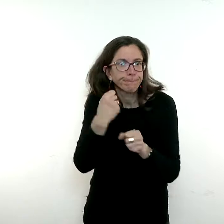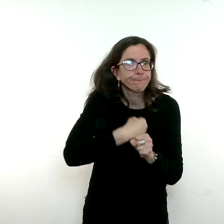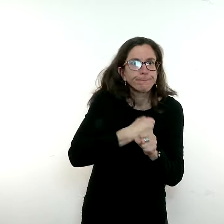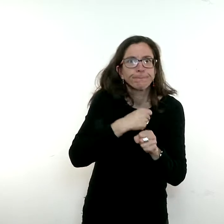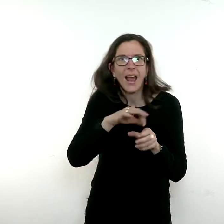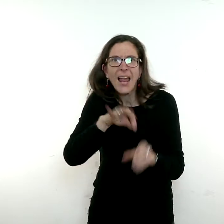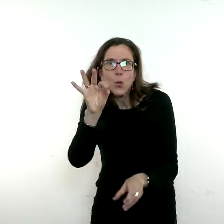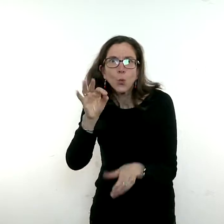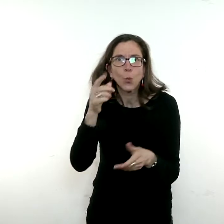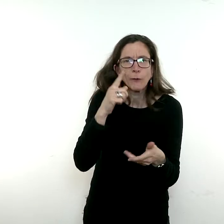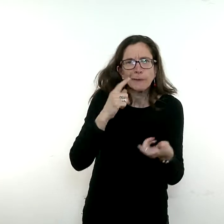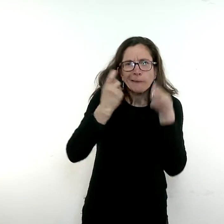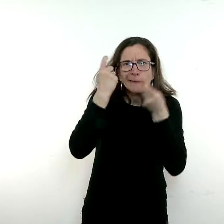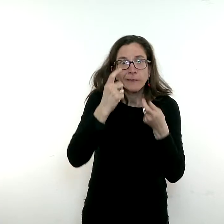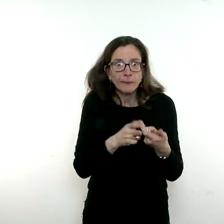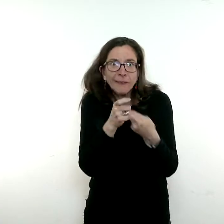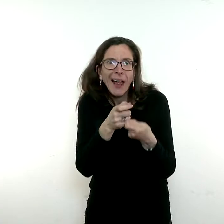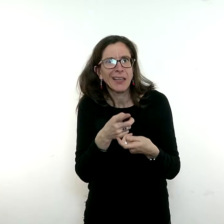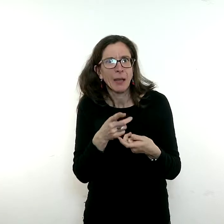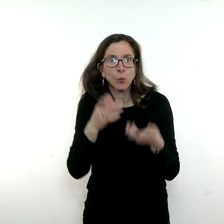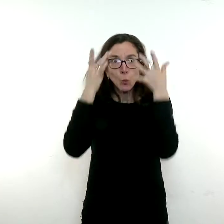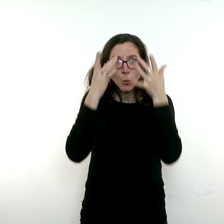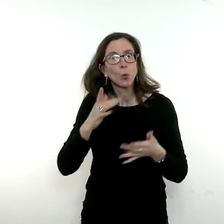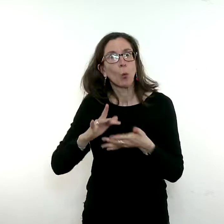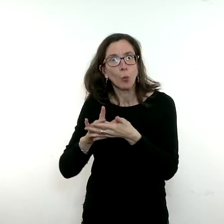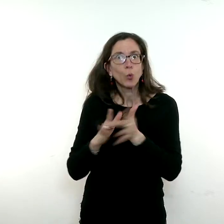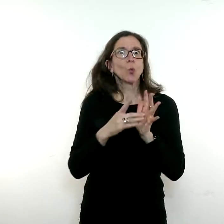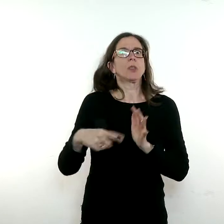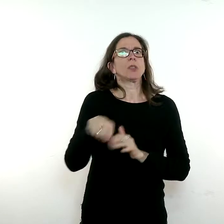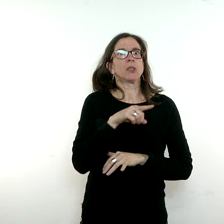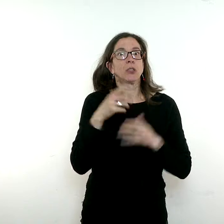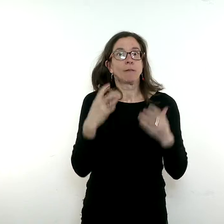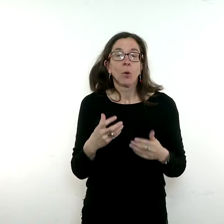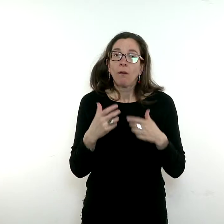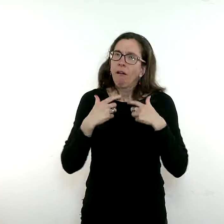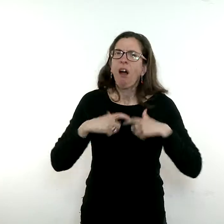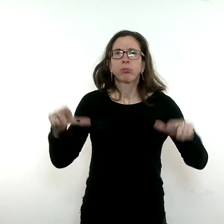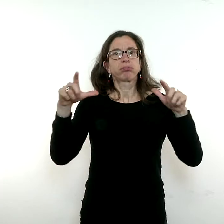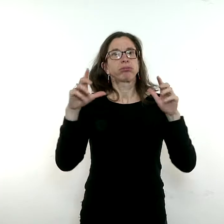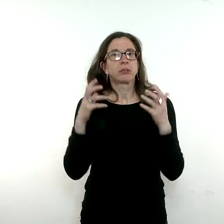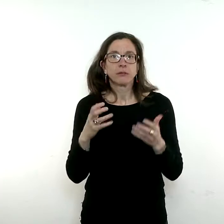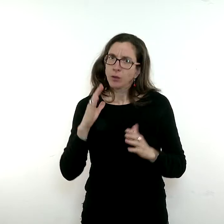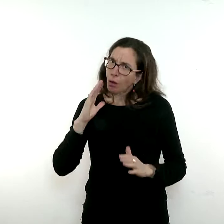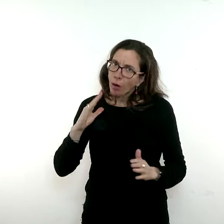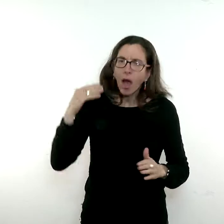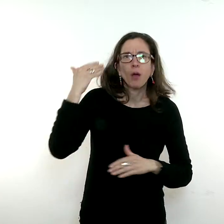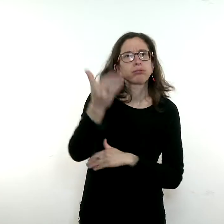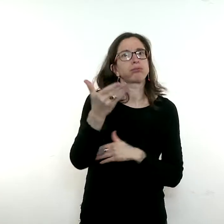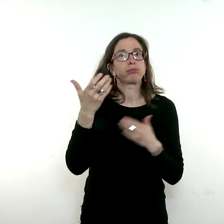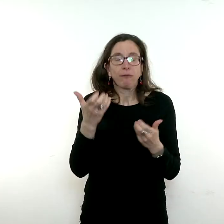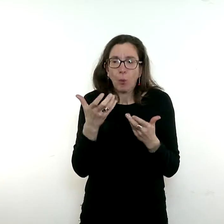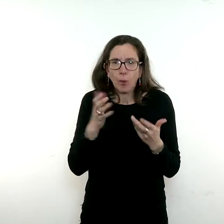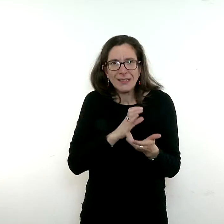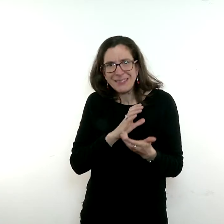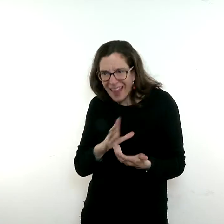faire que la culture soit une culture réellement pour tous et réellement abordable et que nous allions au devant du public